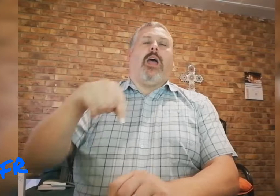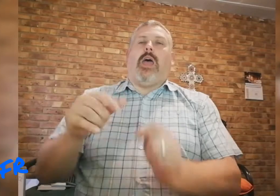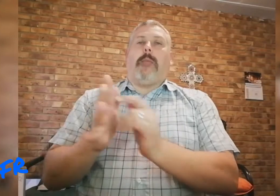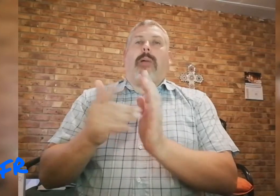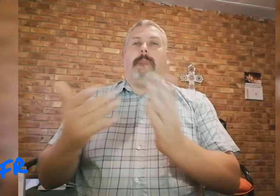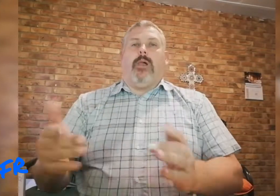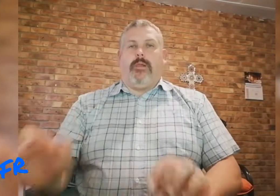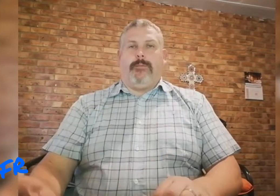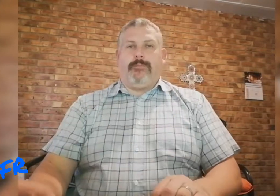Met Bybel,